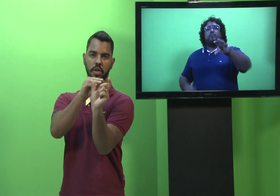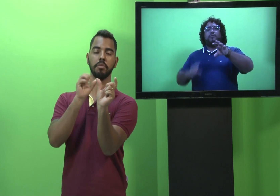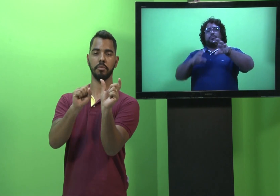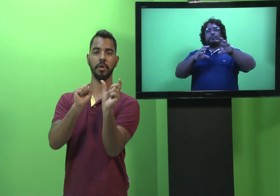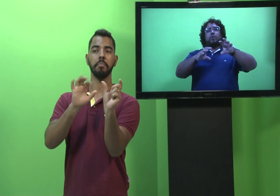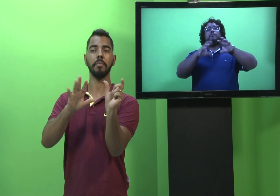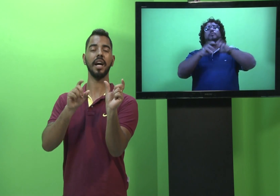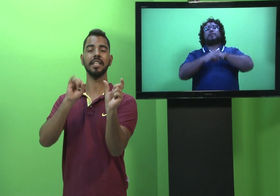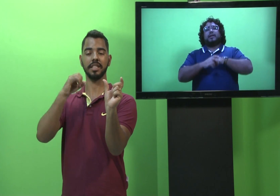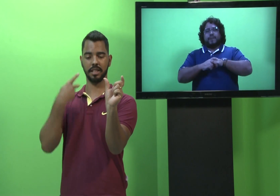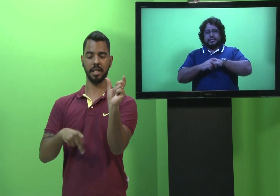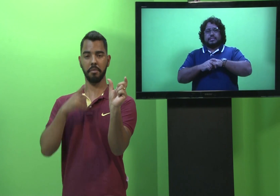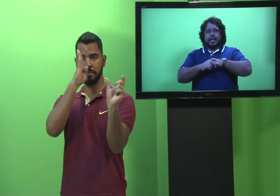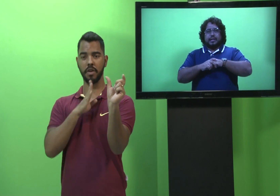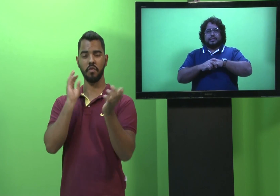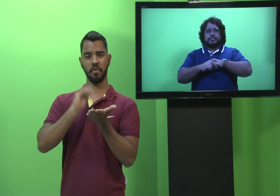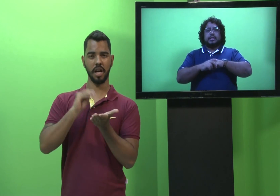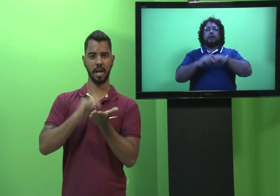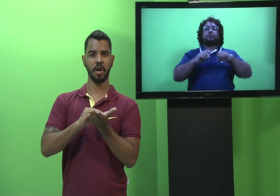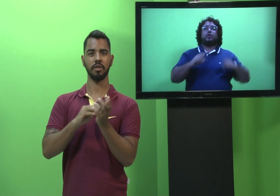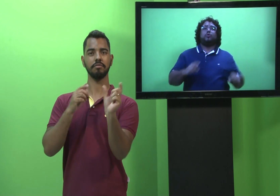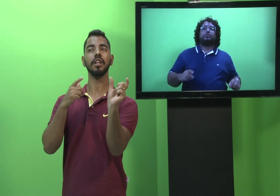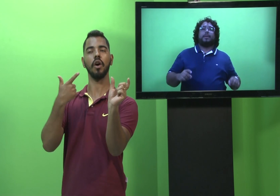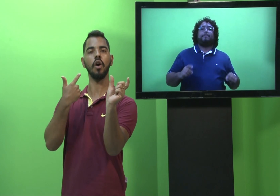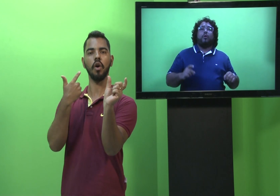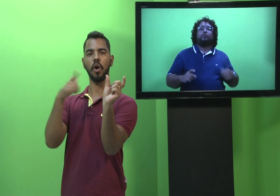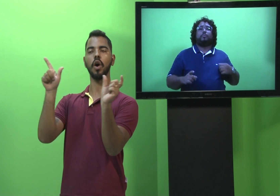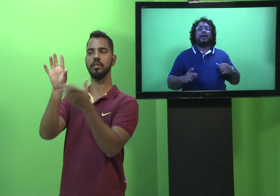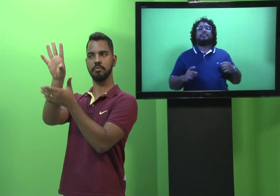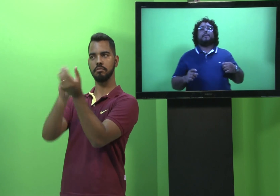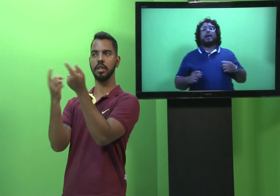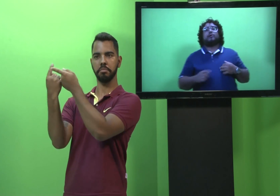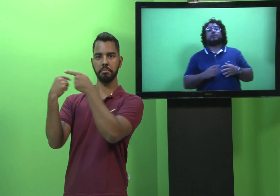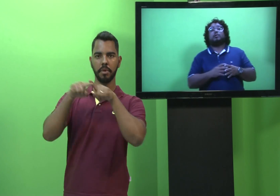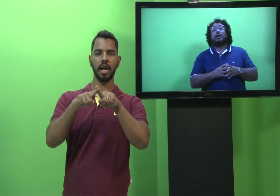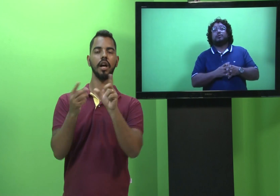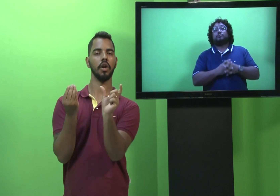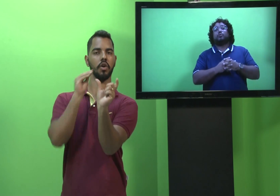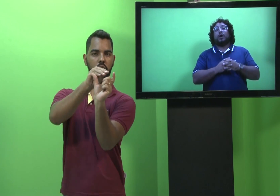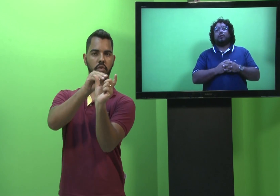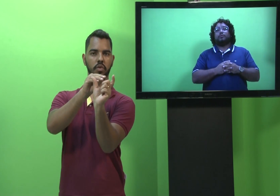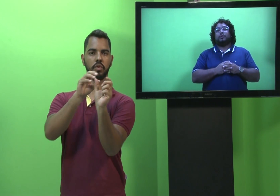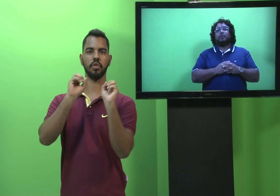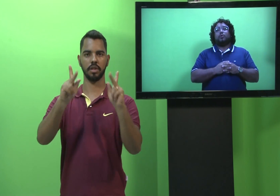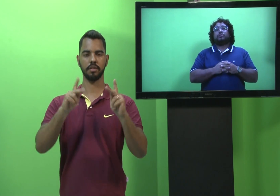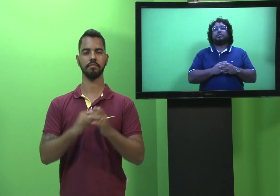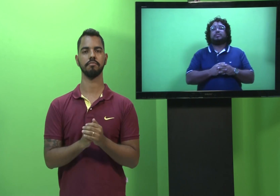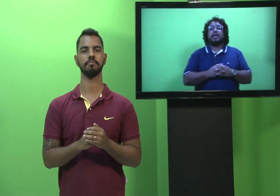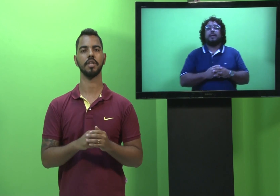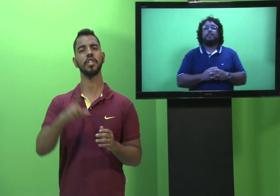Como vamos gravar essas datas? Não se usa ponto para separar os algarismos do ano. Use